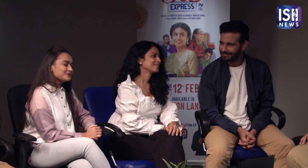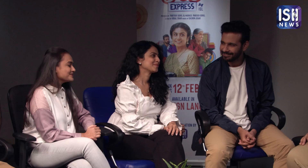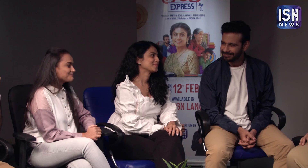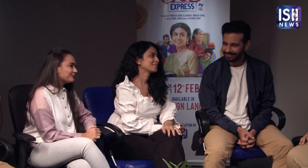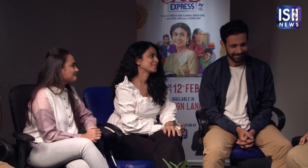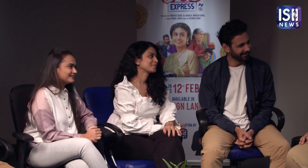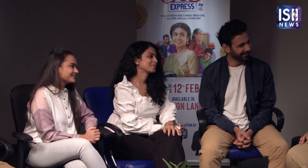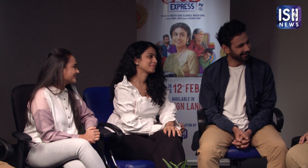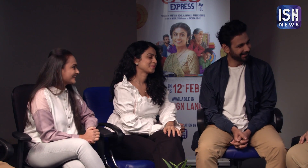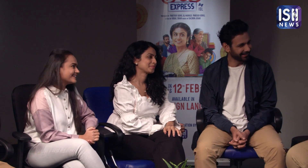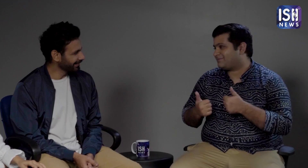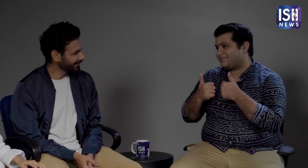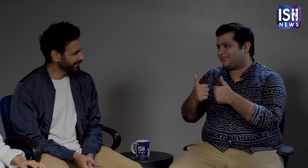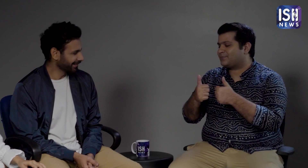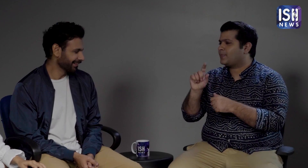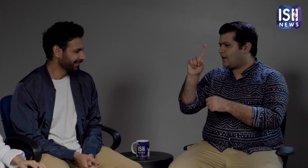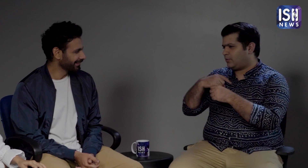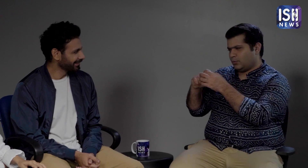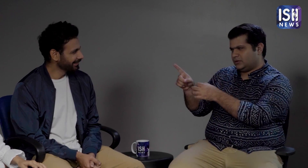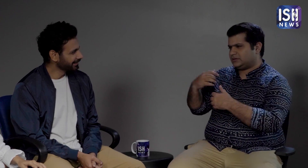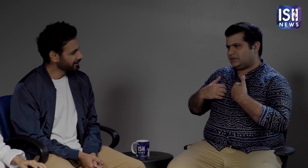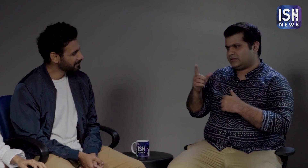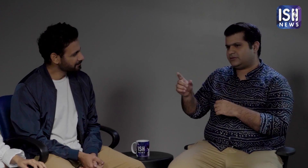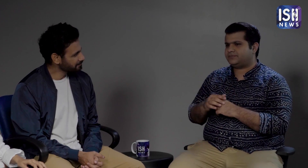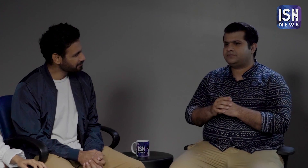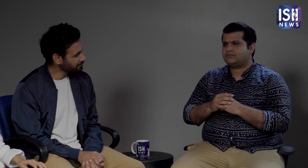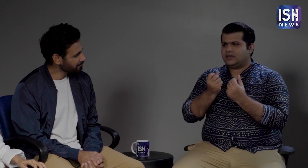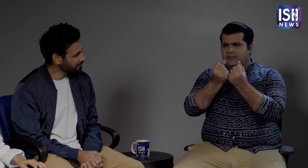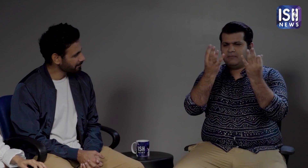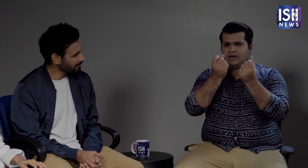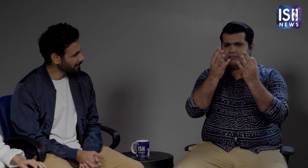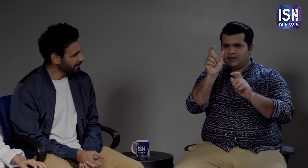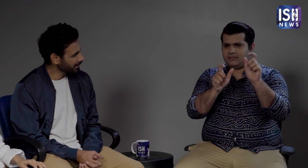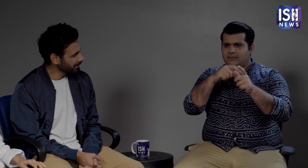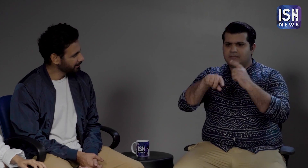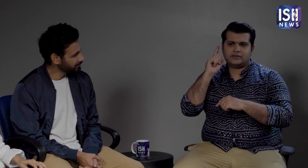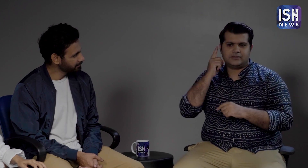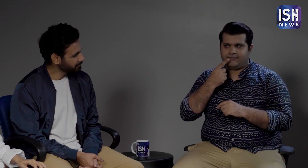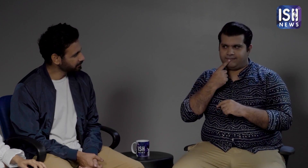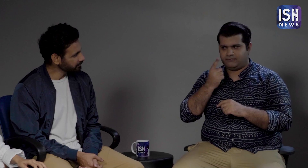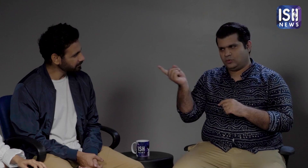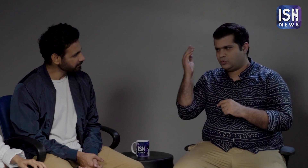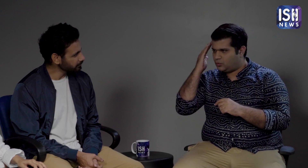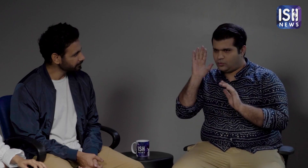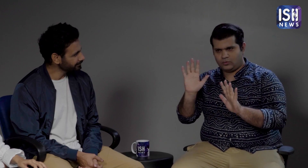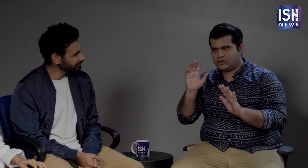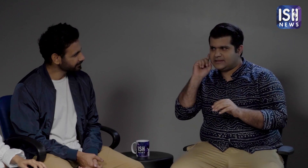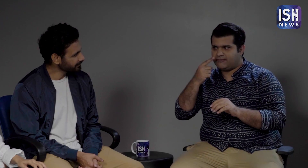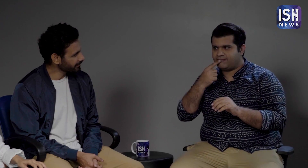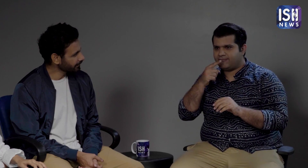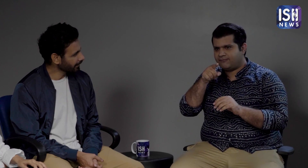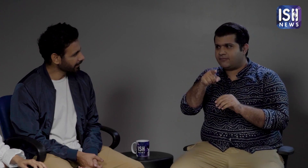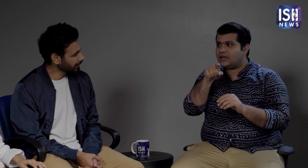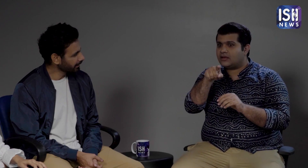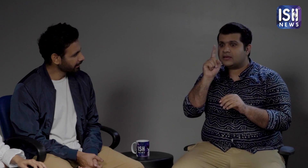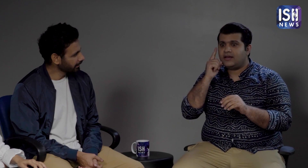वो इन्फ्लुएंस बहुत मैटर करता है, यस। और मुझे एक और क्वेश्चन पूछना है। बहुत सारे लोग अभी